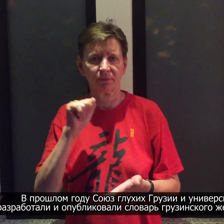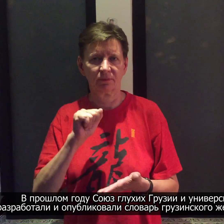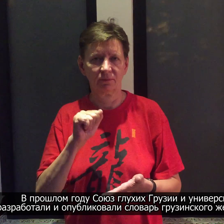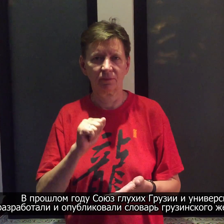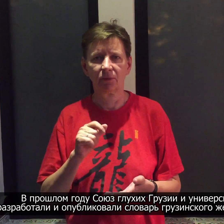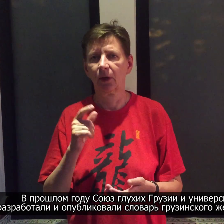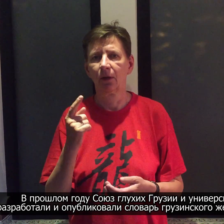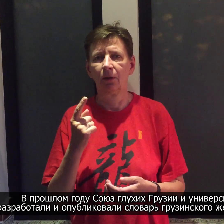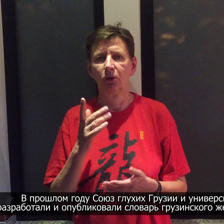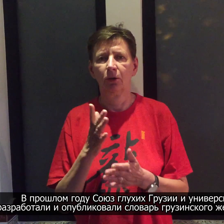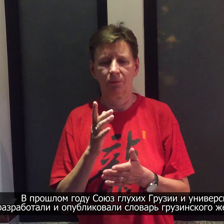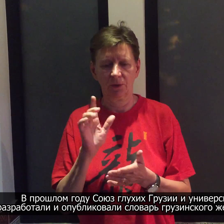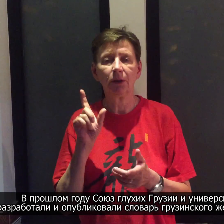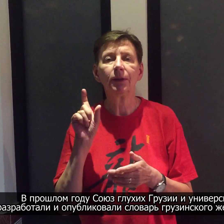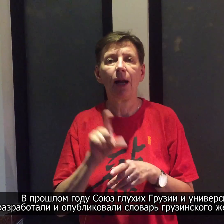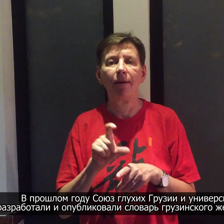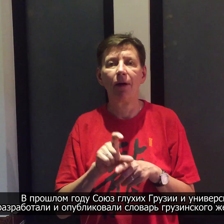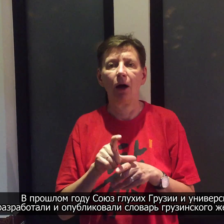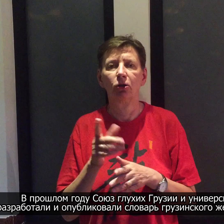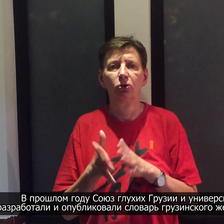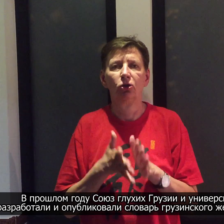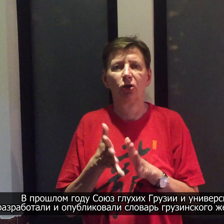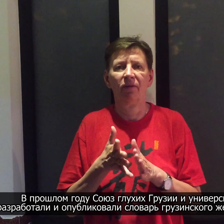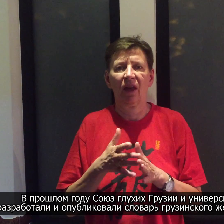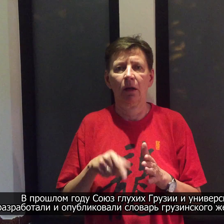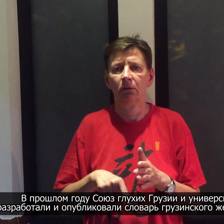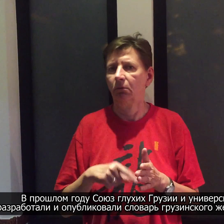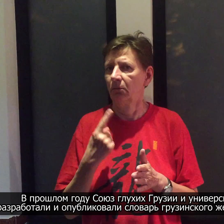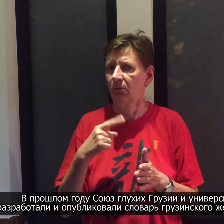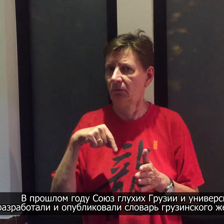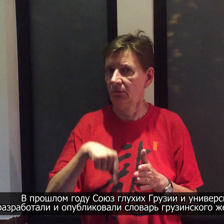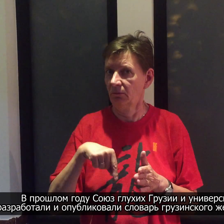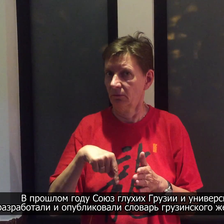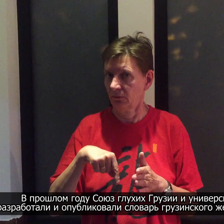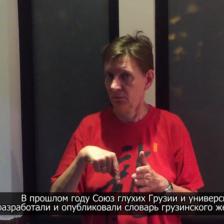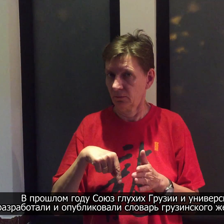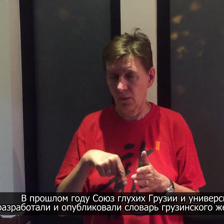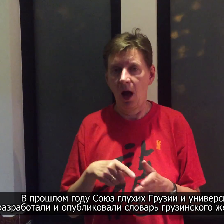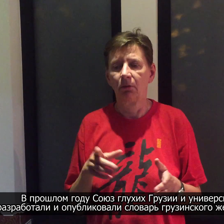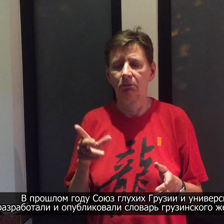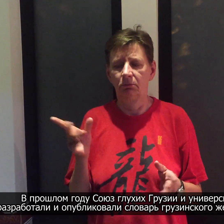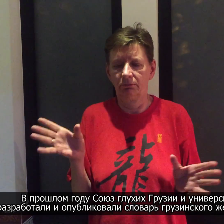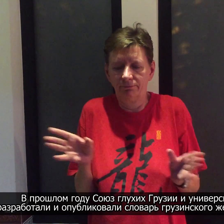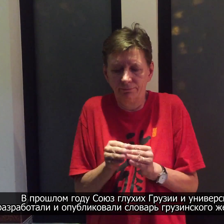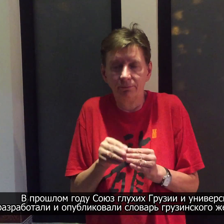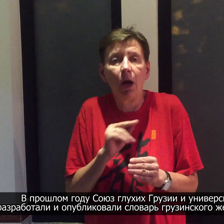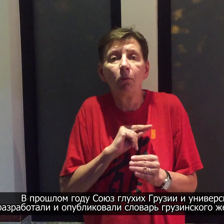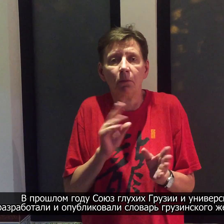по совершенствованию экономики, промышленной политики, развитию сельского хозяйства. Я не буду